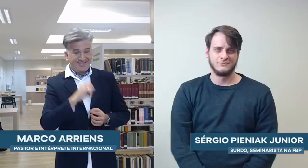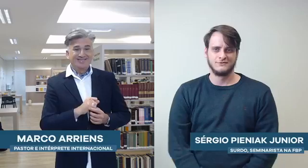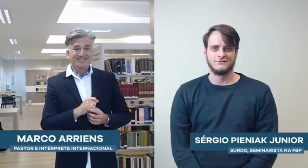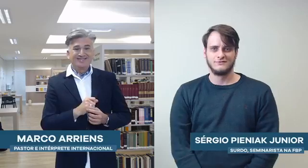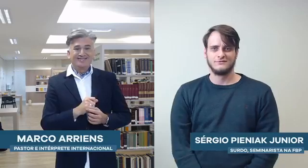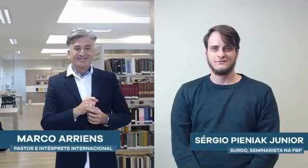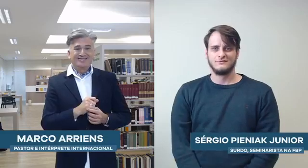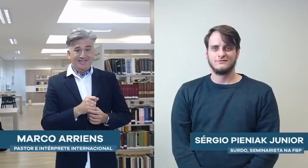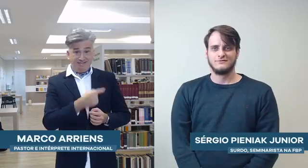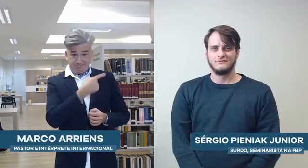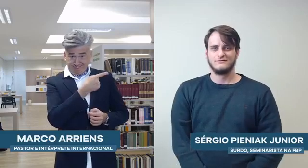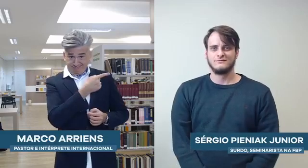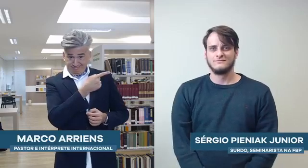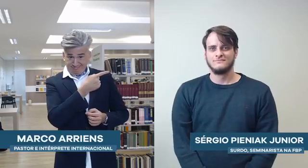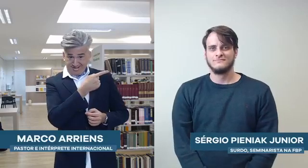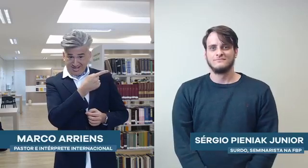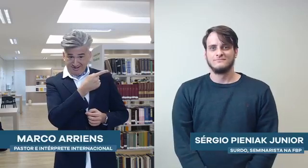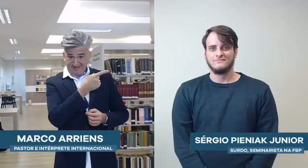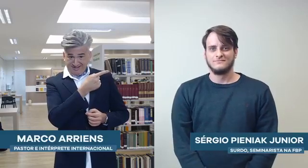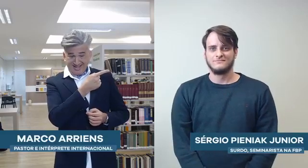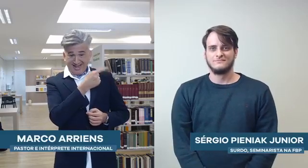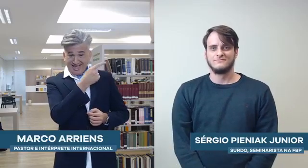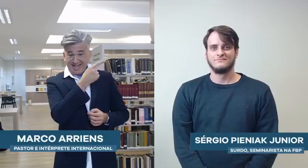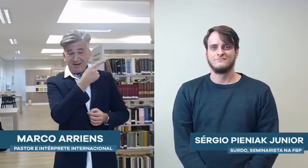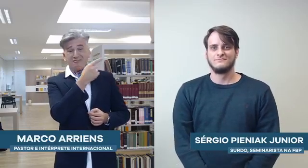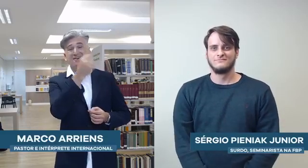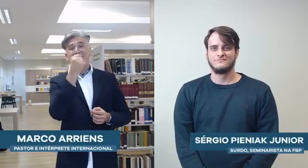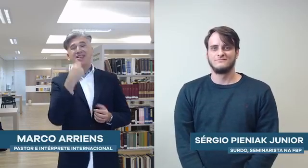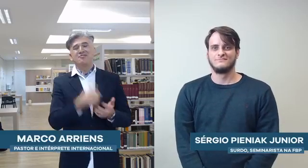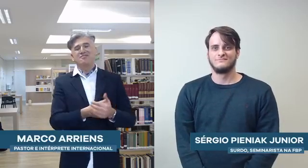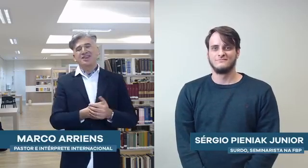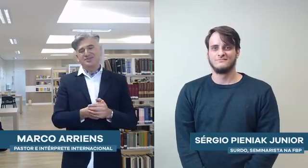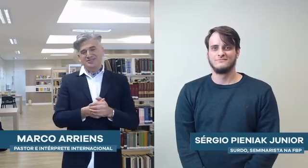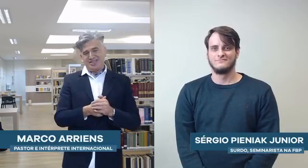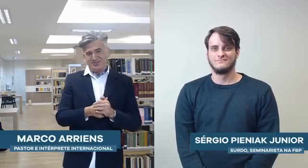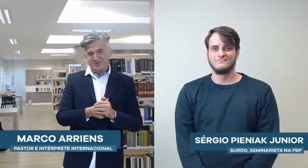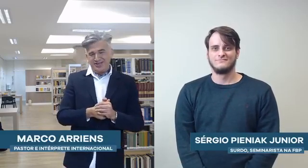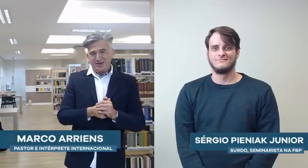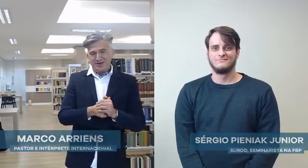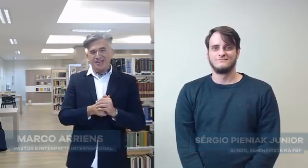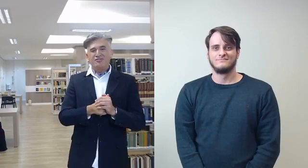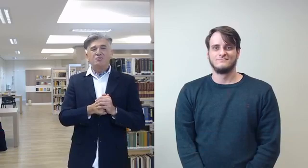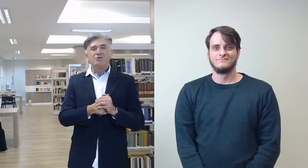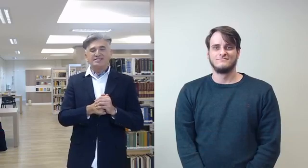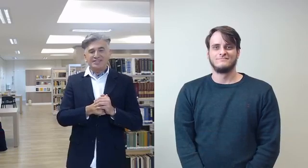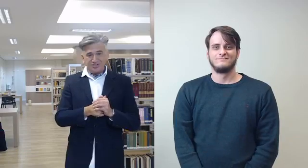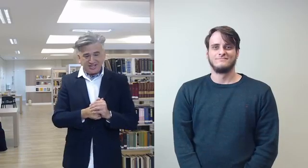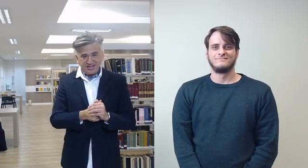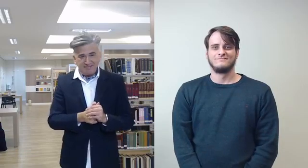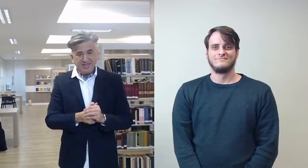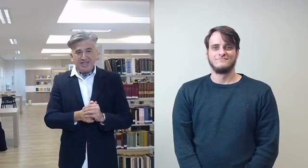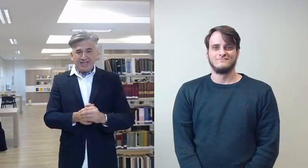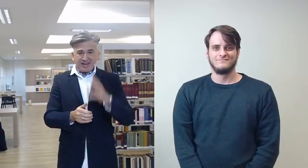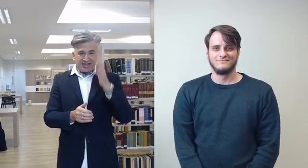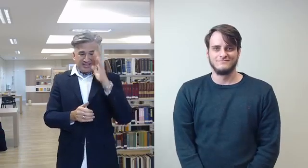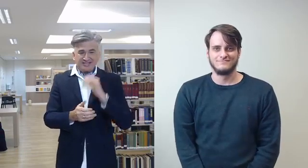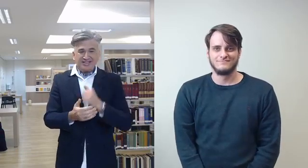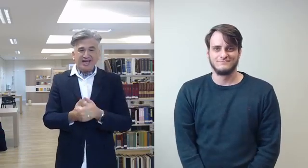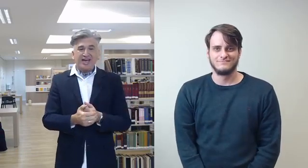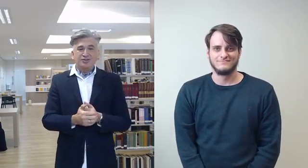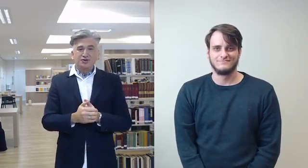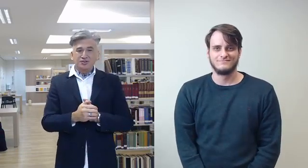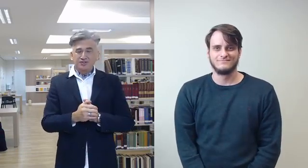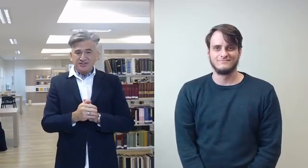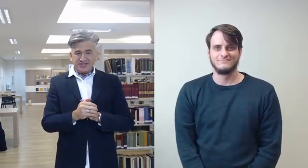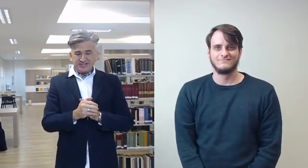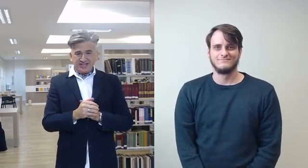para trabalhar também no reino de Deus. aí, ó. Legal, valeu, valeu, Sérgio. Olha, foi boa essa dica. Quero agradecer